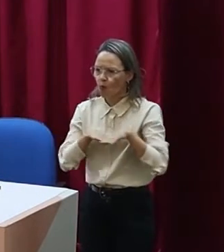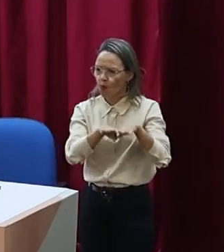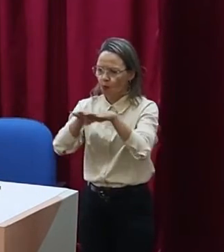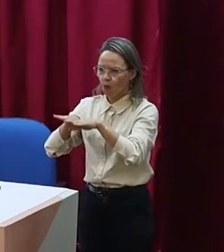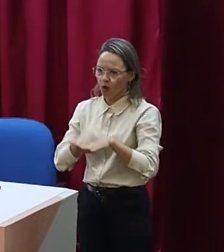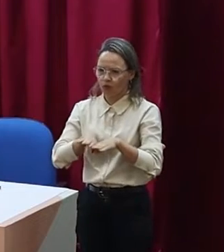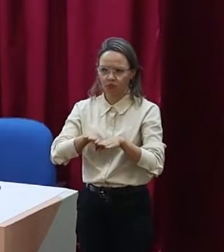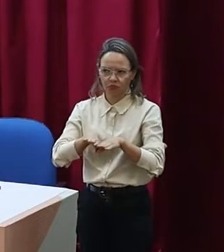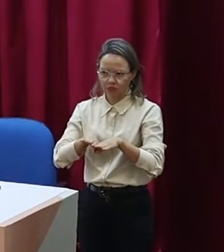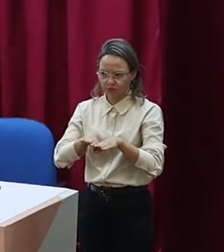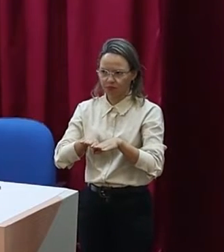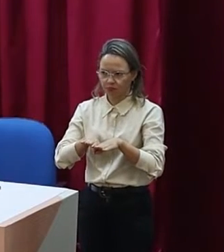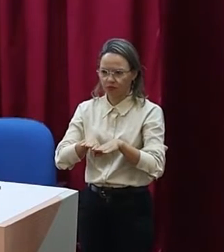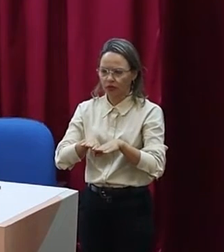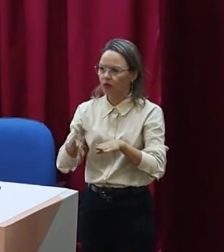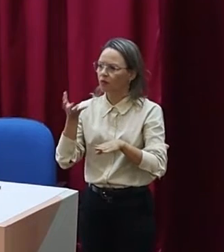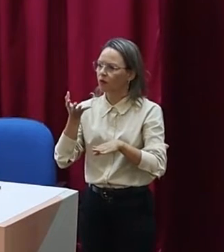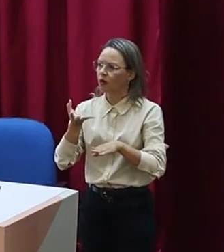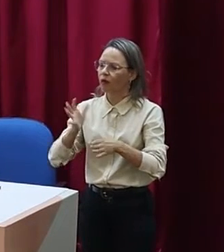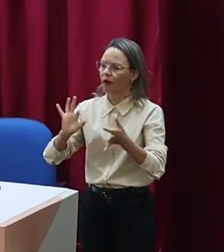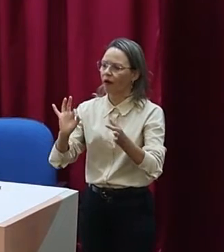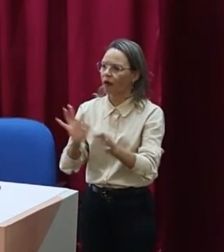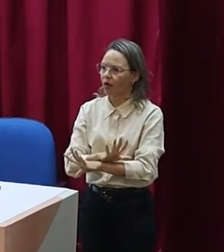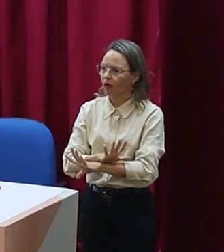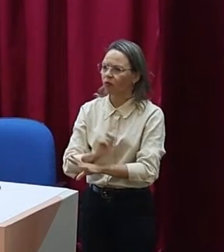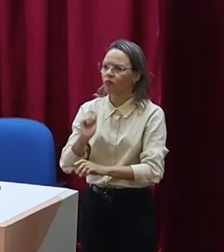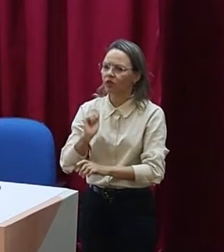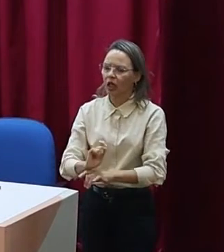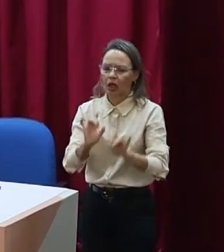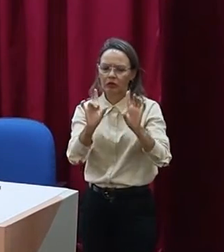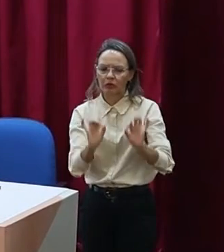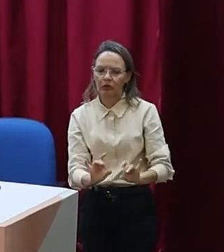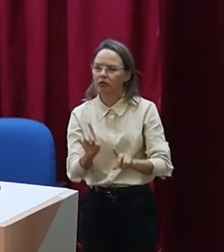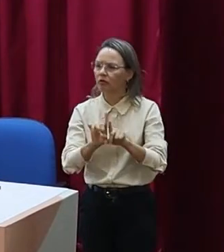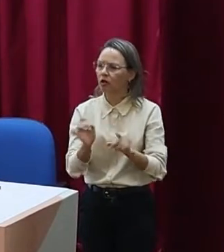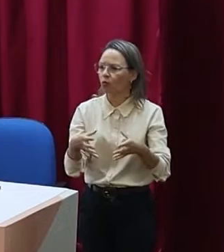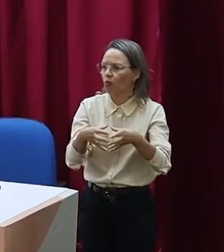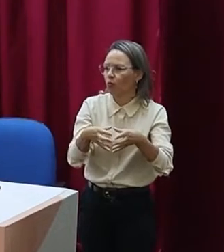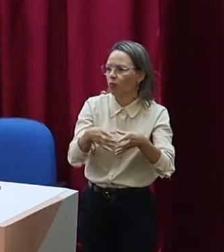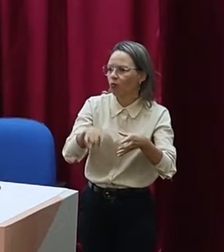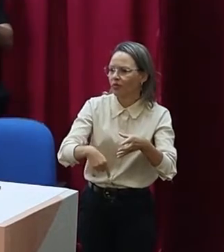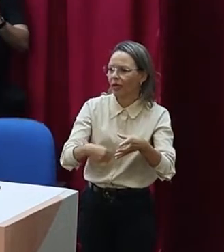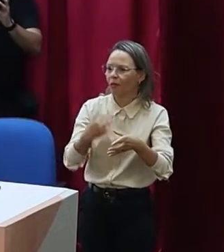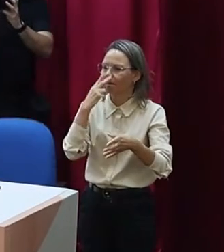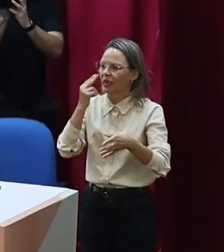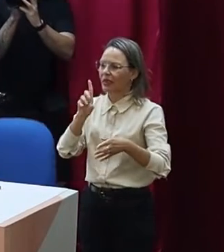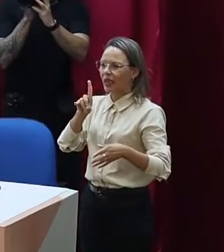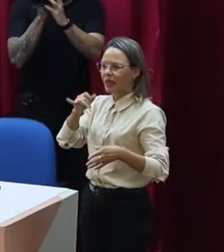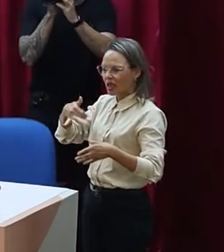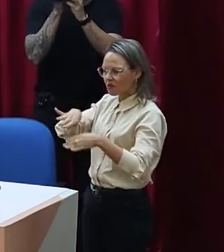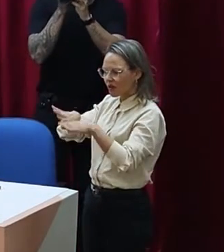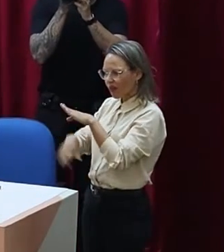formalmente iguais. Então, ela diz, busca-se abolir as especificidades de um grupo por meio do que ela chama de